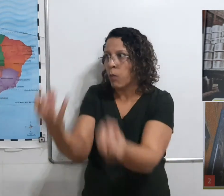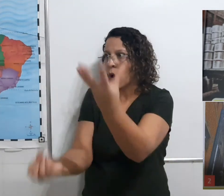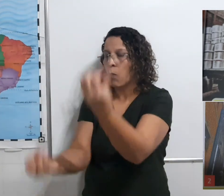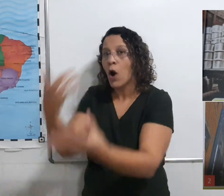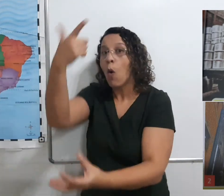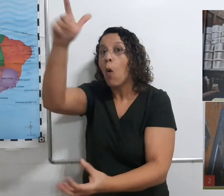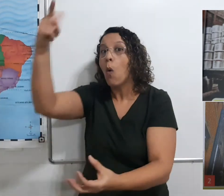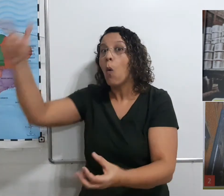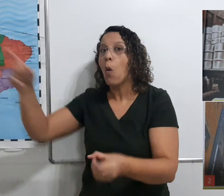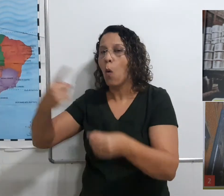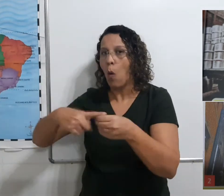cidades,